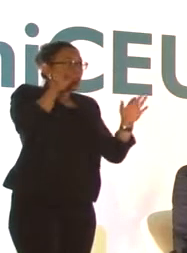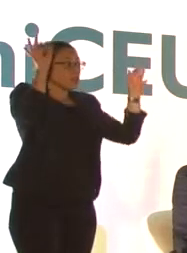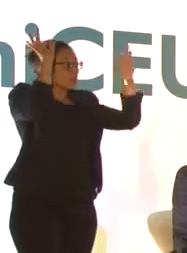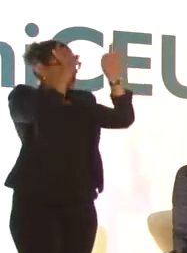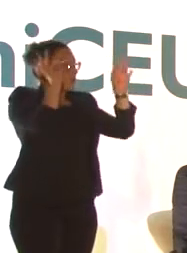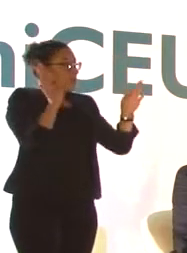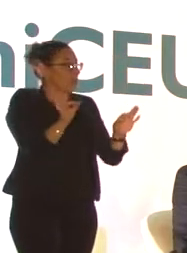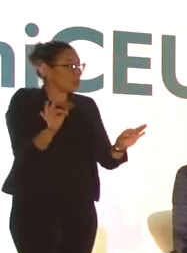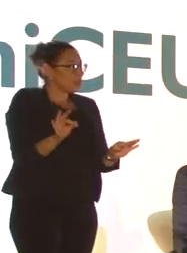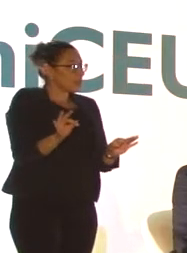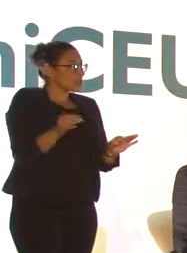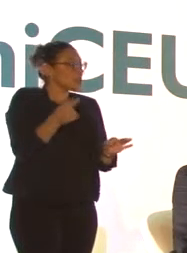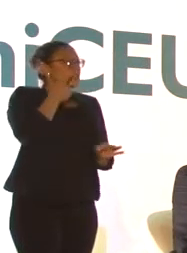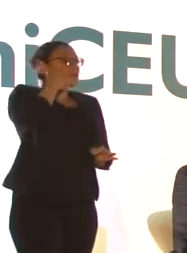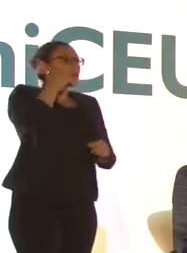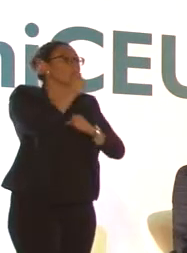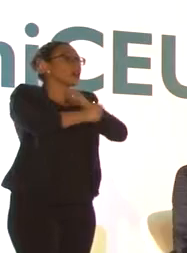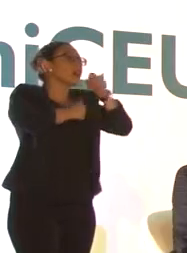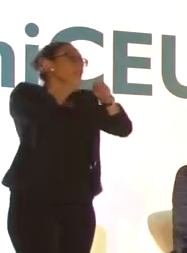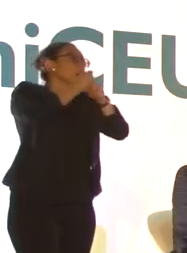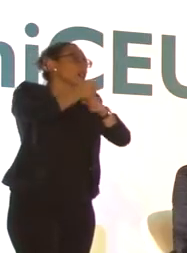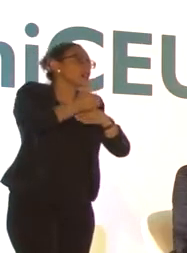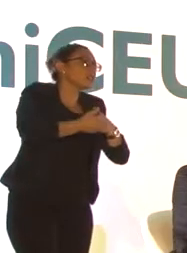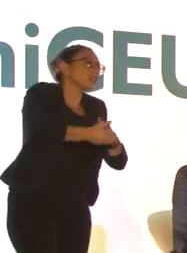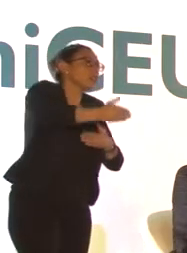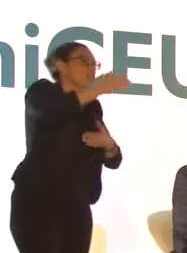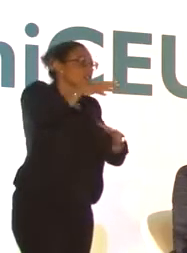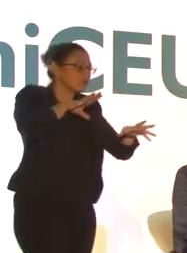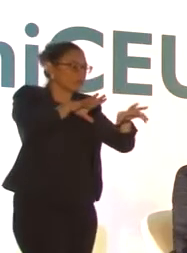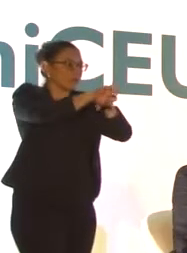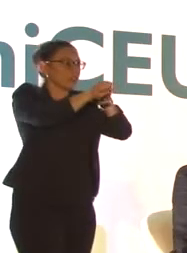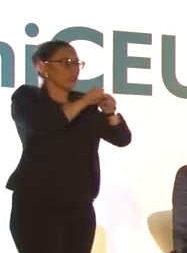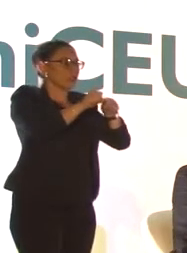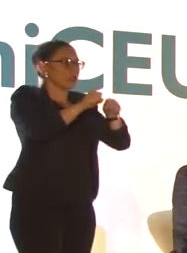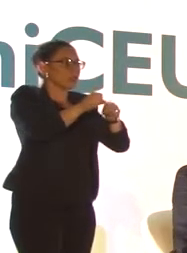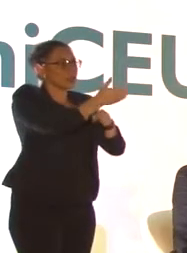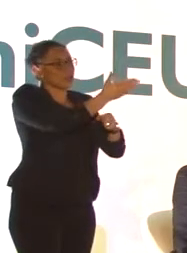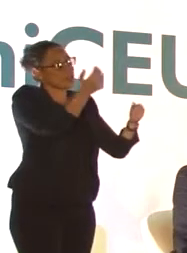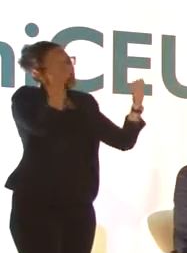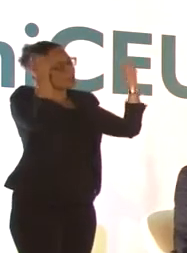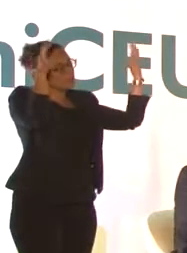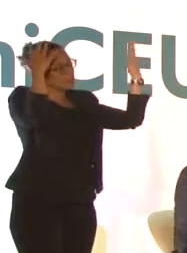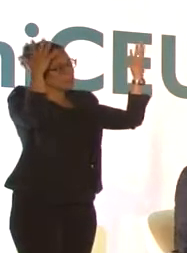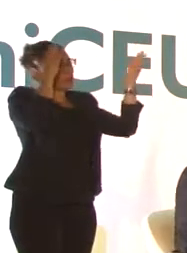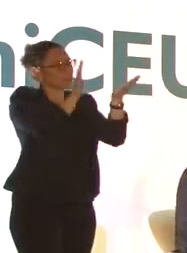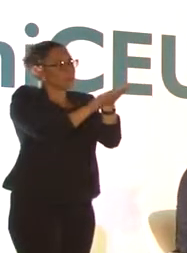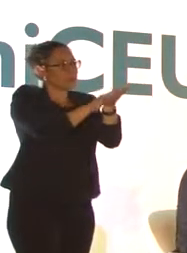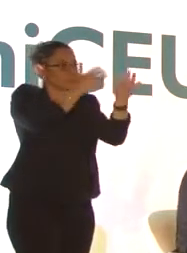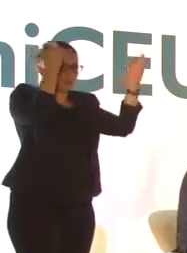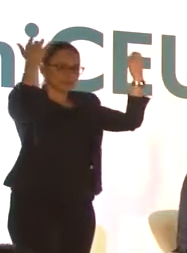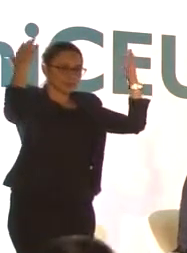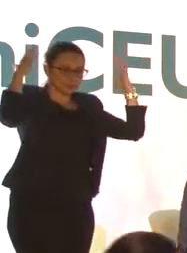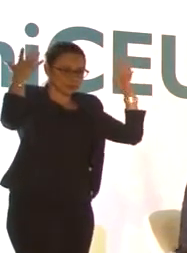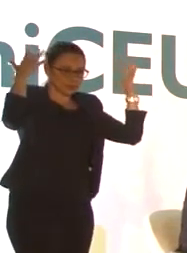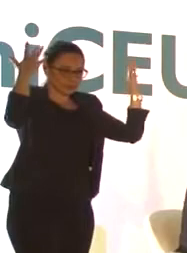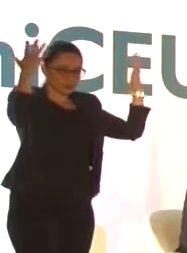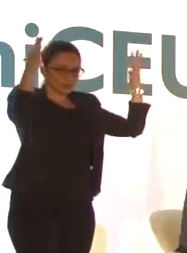felizes de participarmos daqui a alguns anos da formatura de vocês. Parabéns, professores.